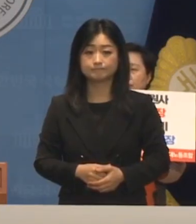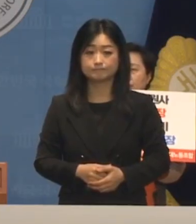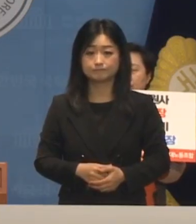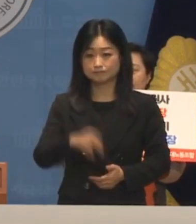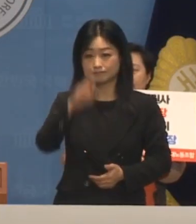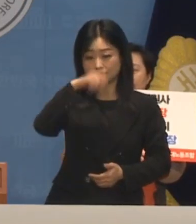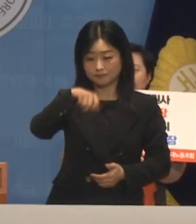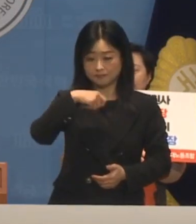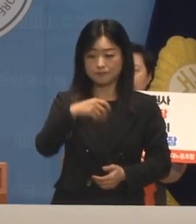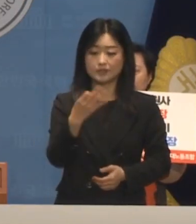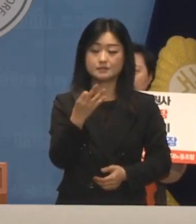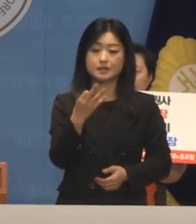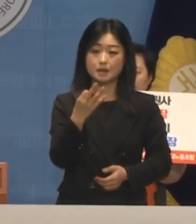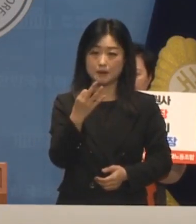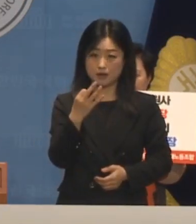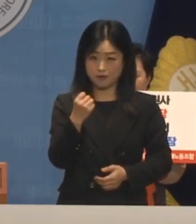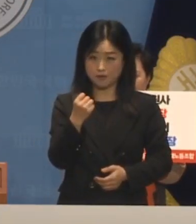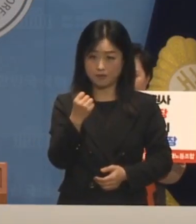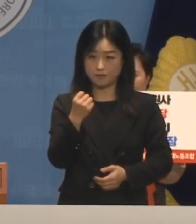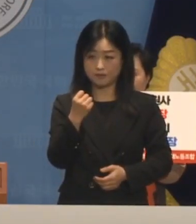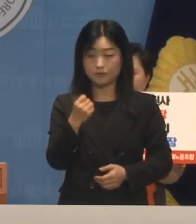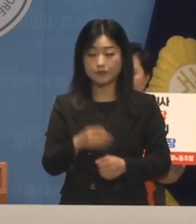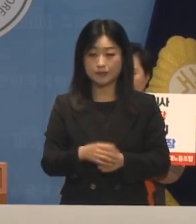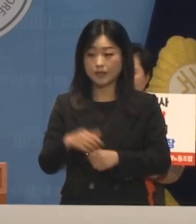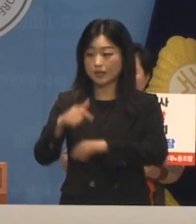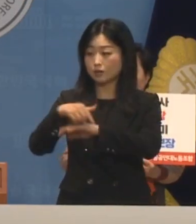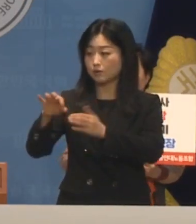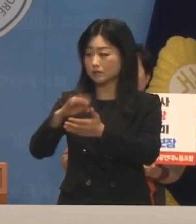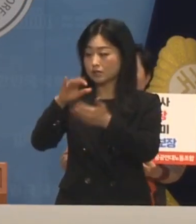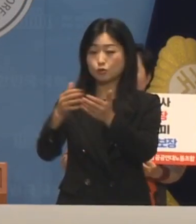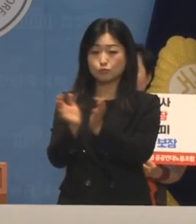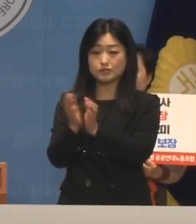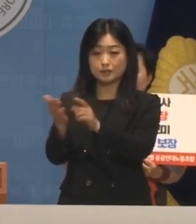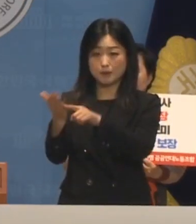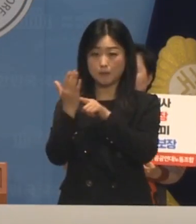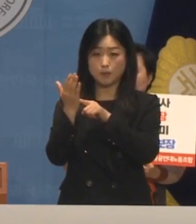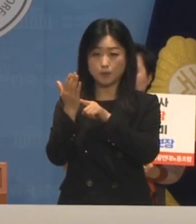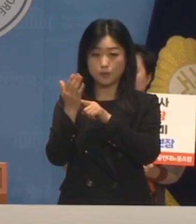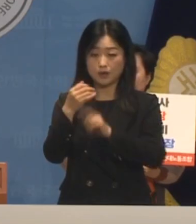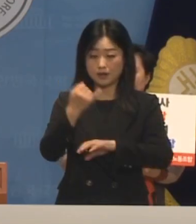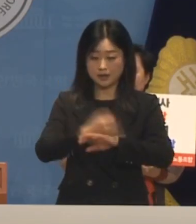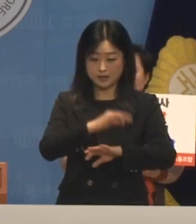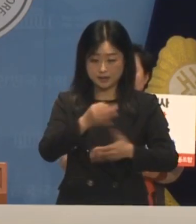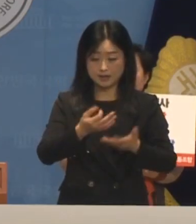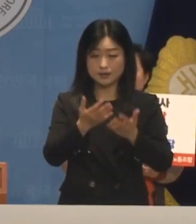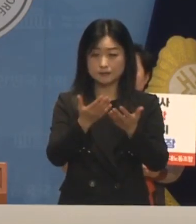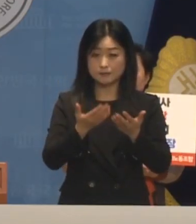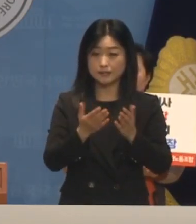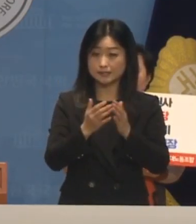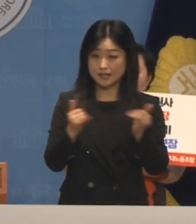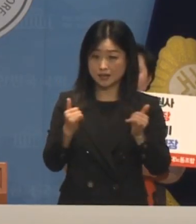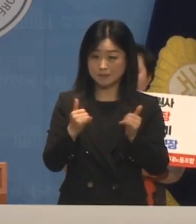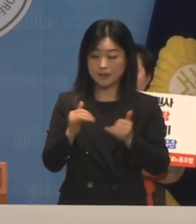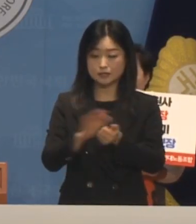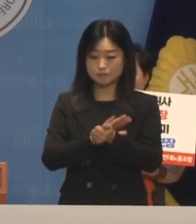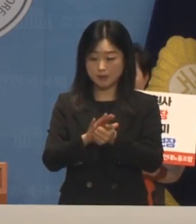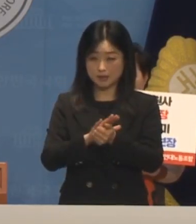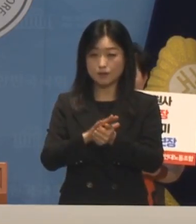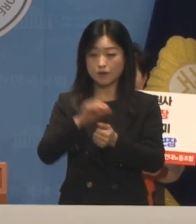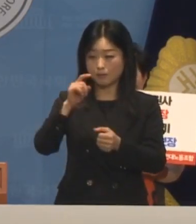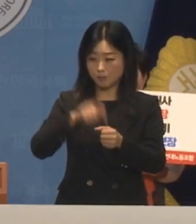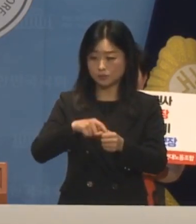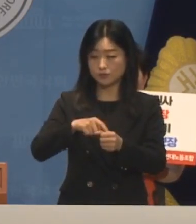식대비 14만 원 지급은 매년 기획재정부에서 발표하는 저임금 노동자에 대한 처우 개선에 있는